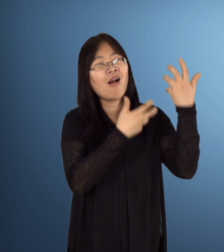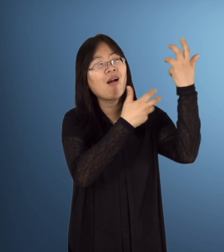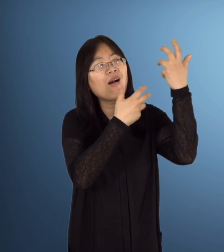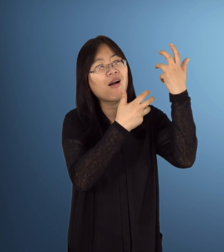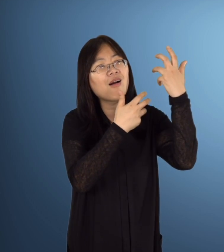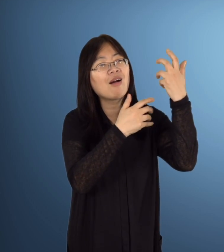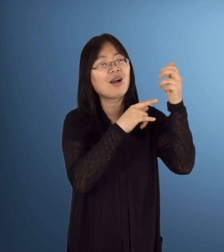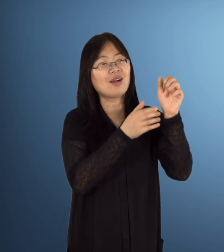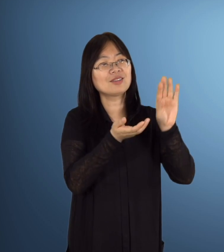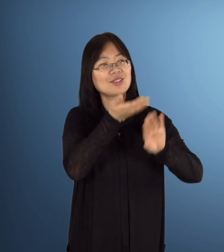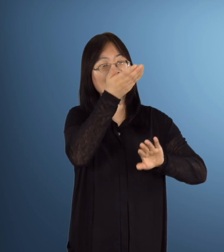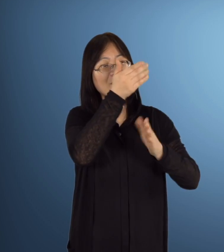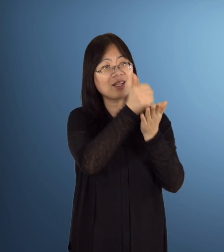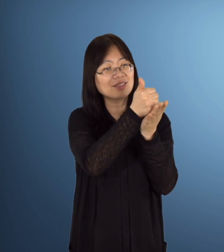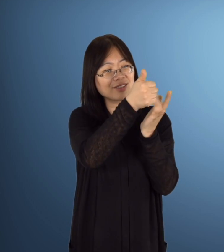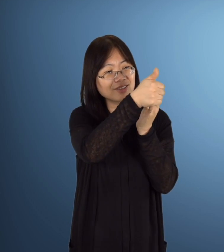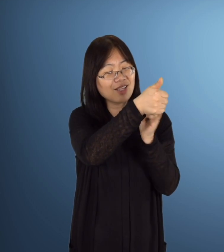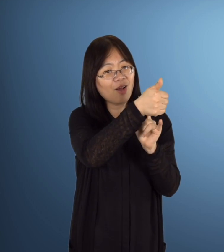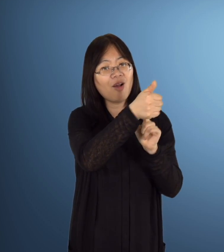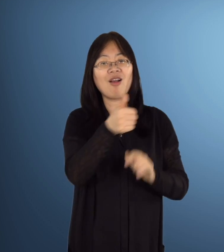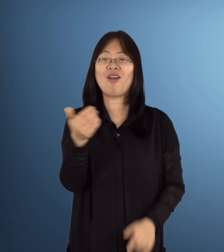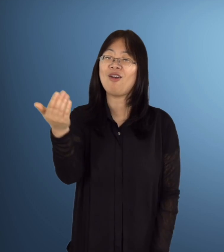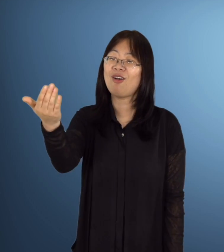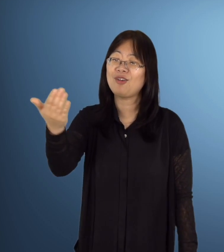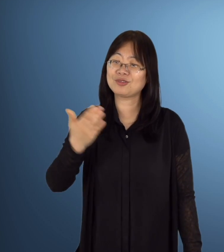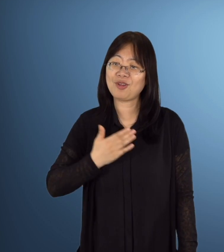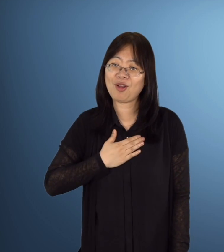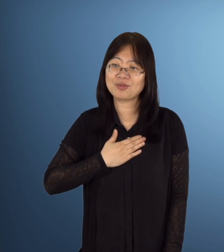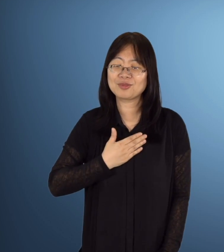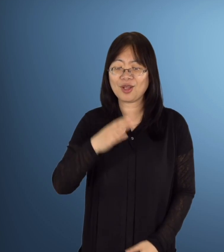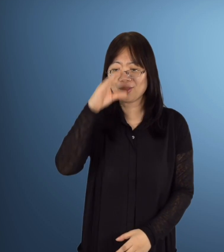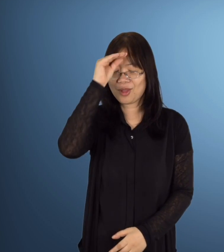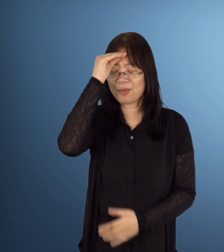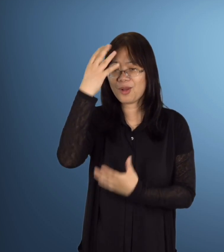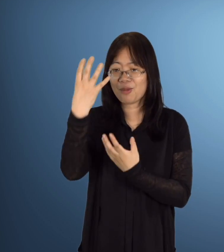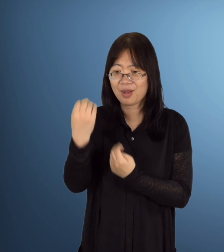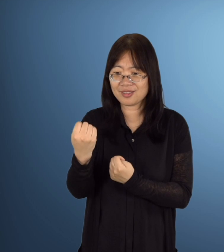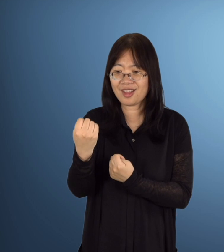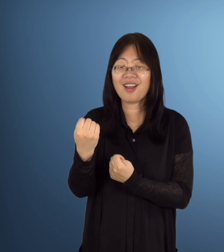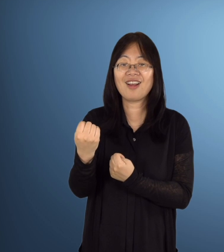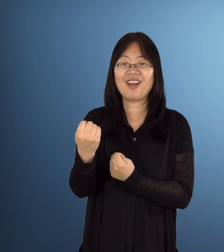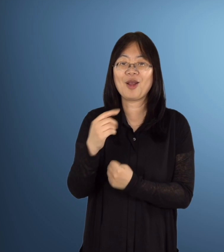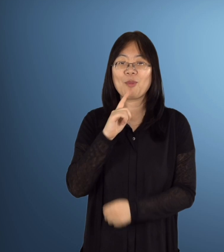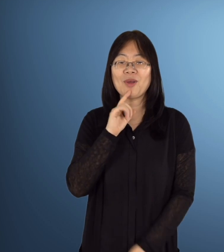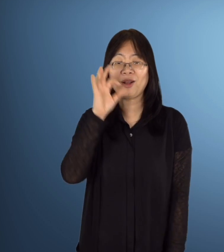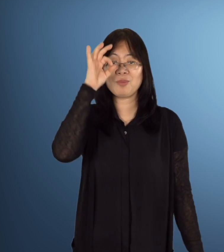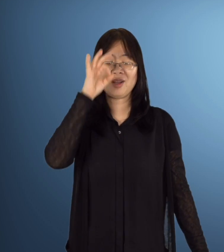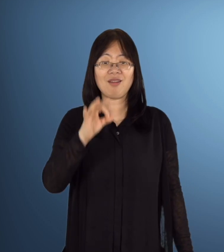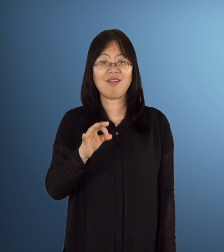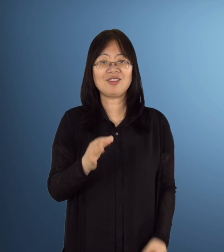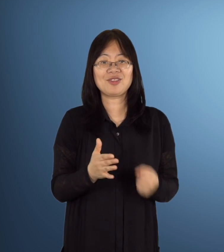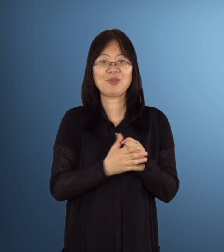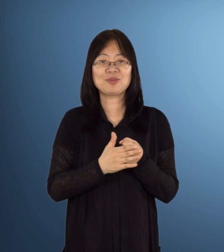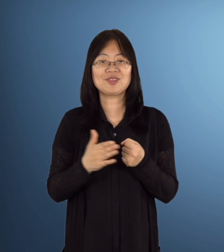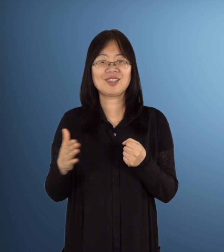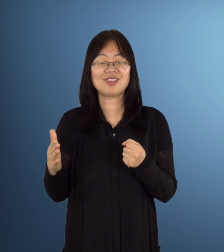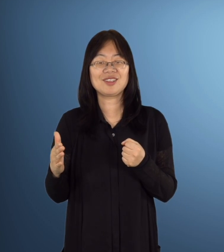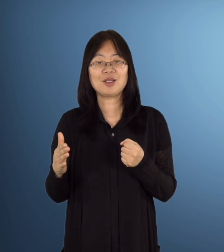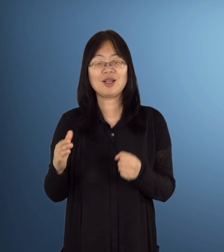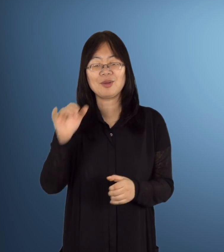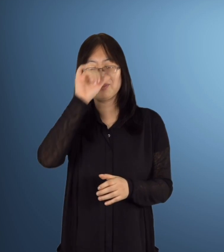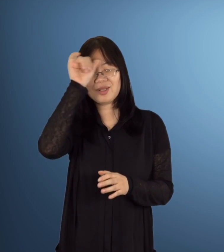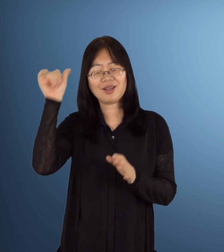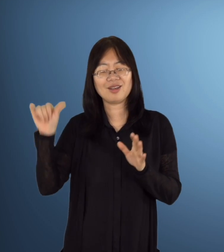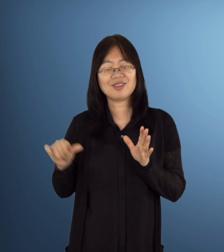큰 선배님께 종서 씨는 참 나랑 많이 닮았어. 이 소리를 들으니까